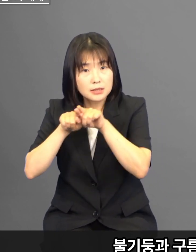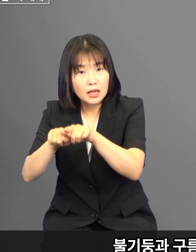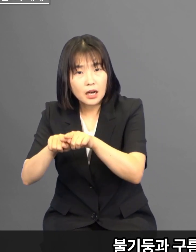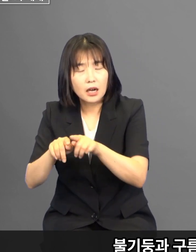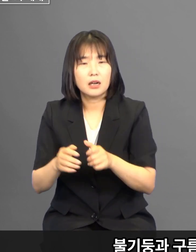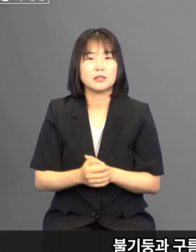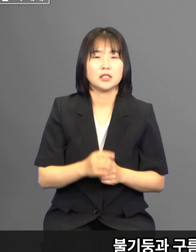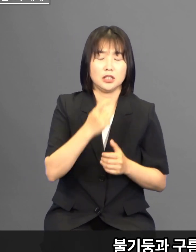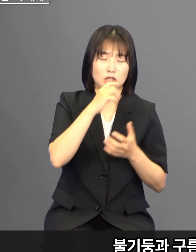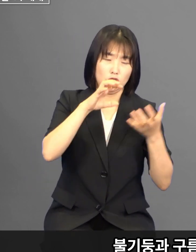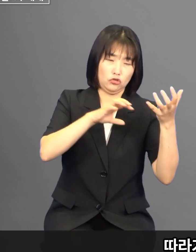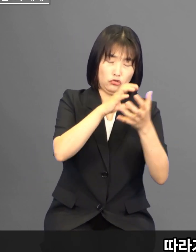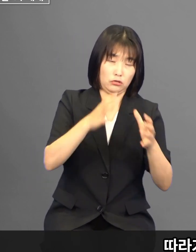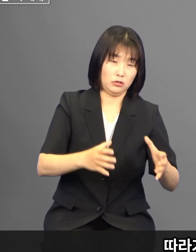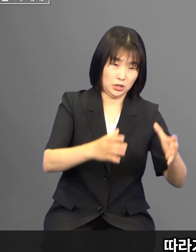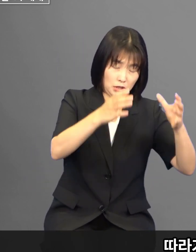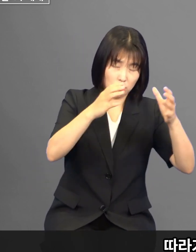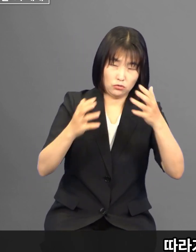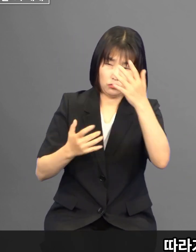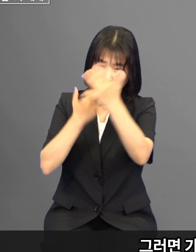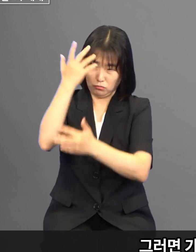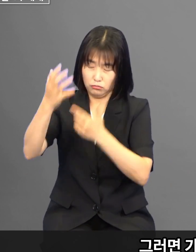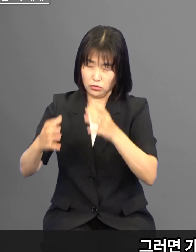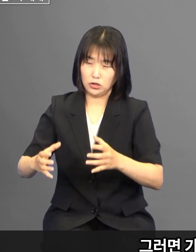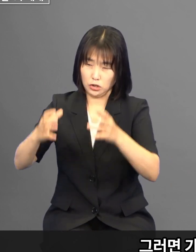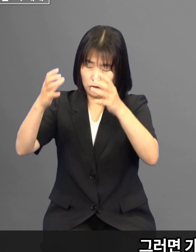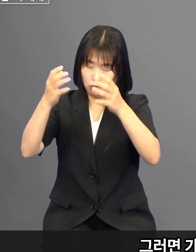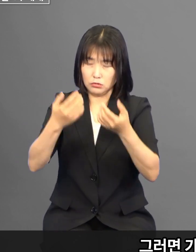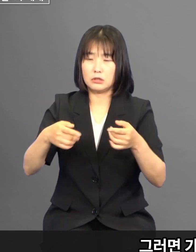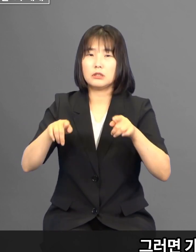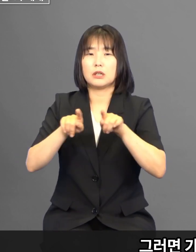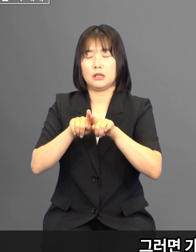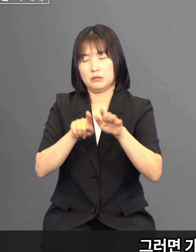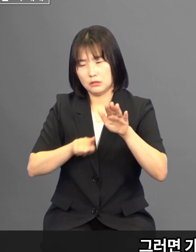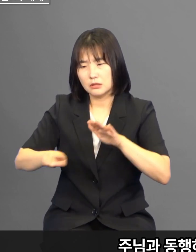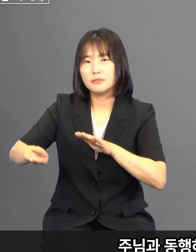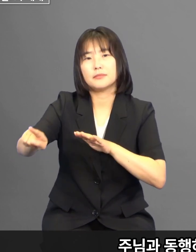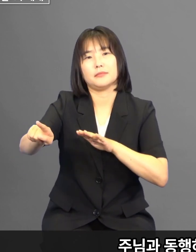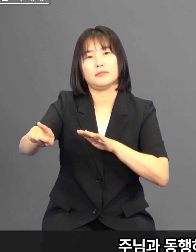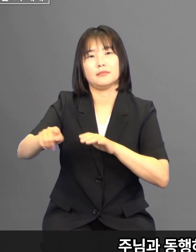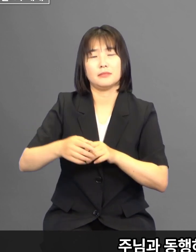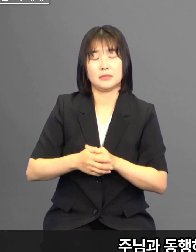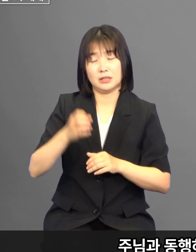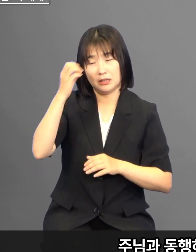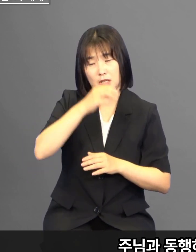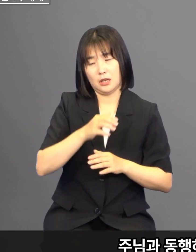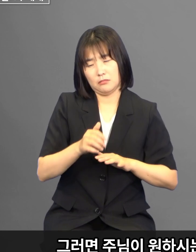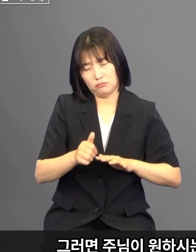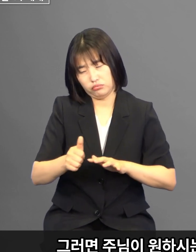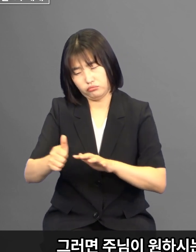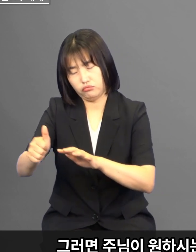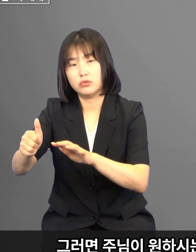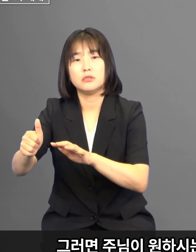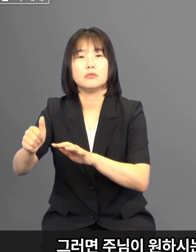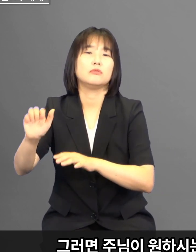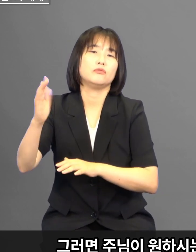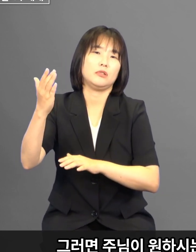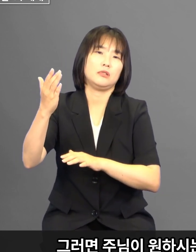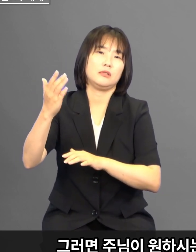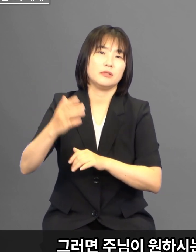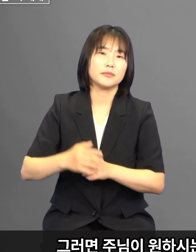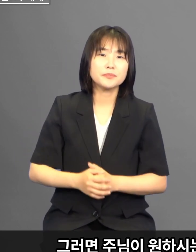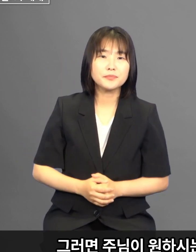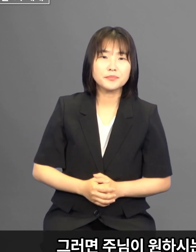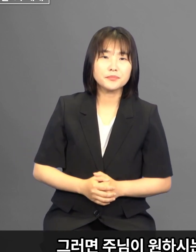구름기둥으로 앞서가십니다. 그냥 따라가기만 하면 돼. 그러면 가나안 땅 가는 거예요. 주님과 동행하기만 하면 되는 거예요. 그러면 주님이 원하시는